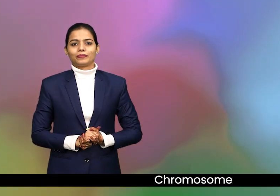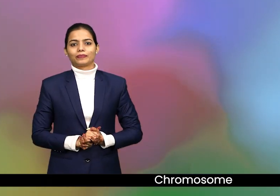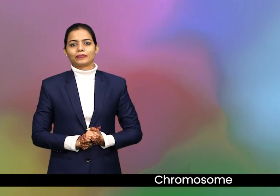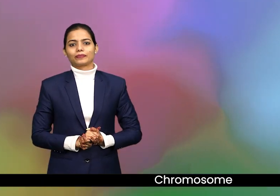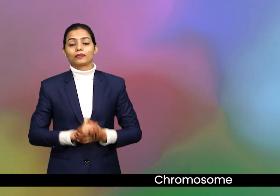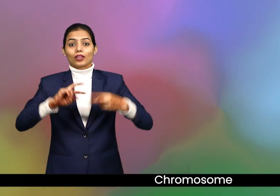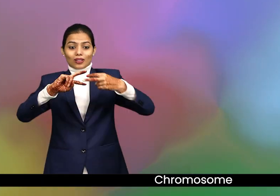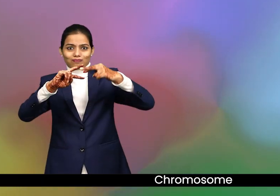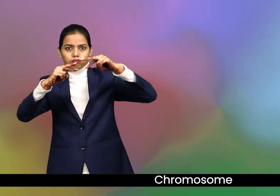நிறப்புரி,